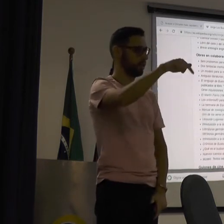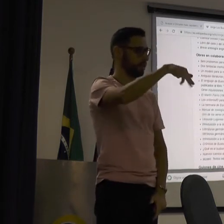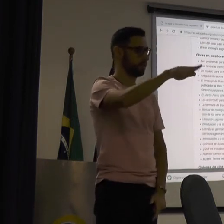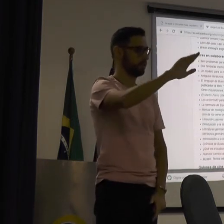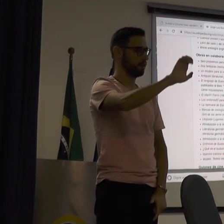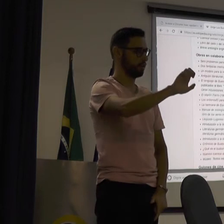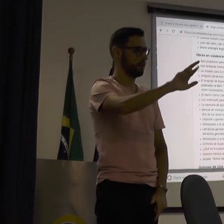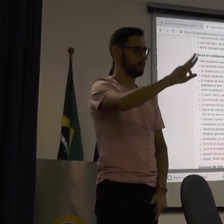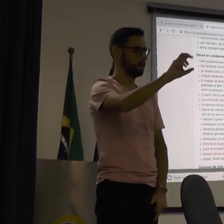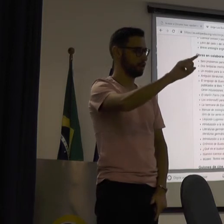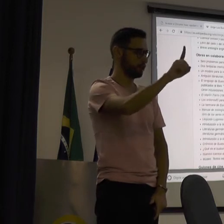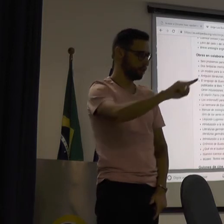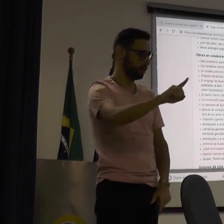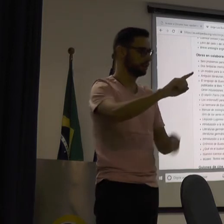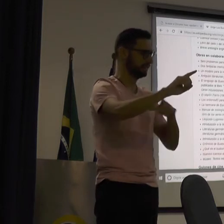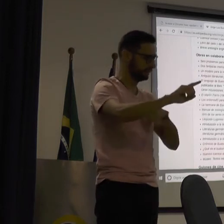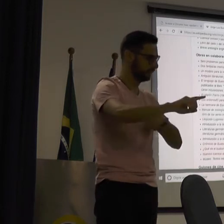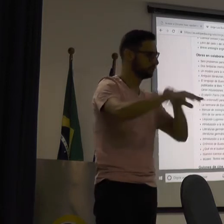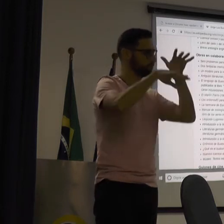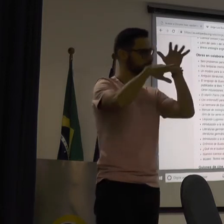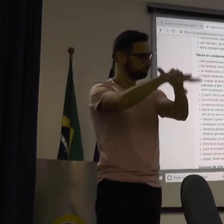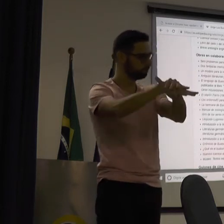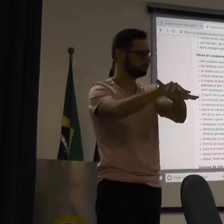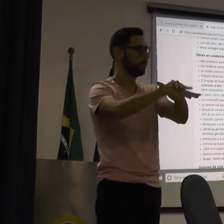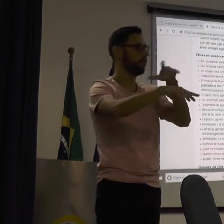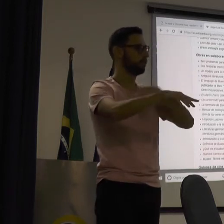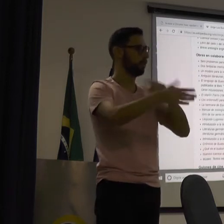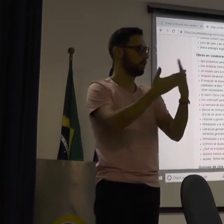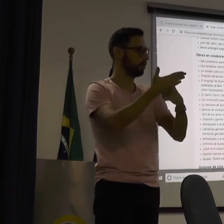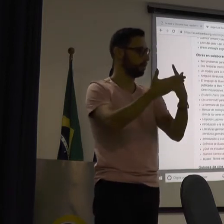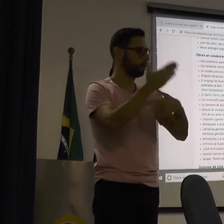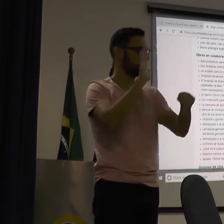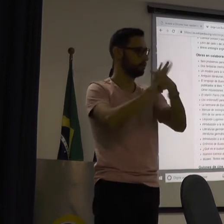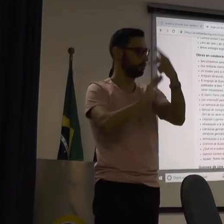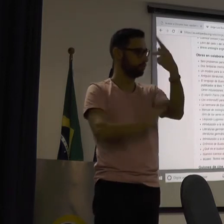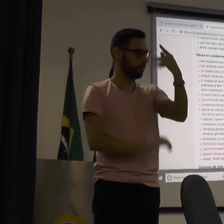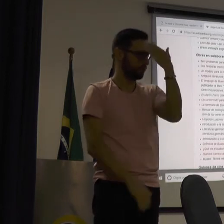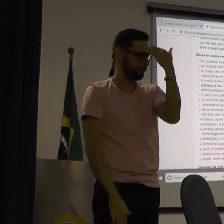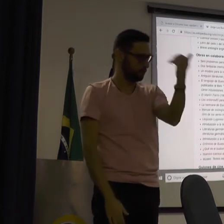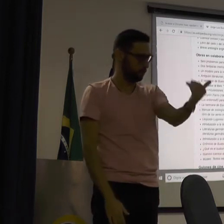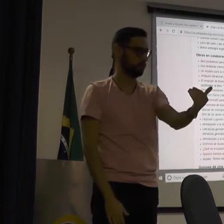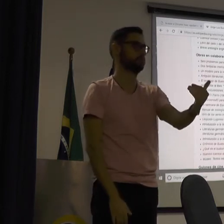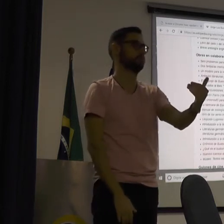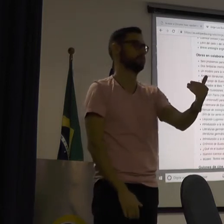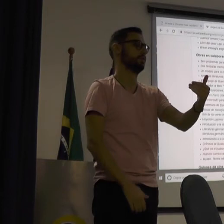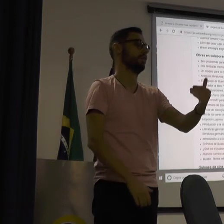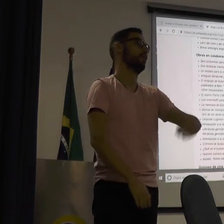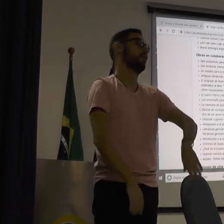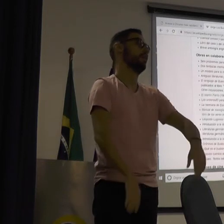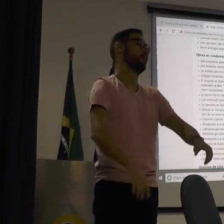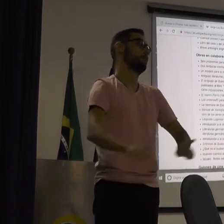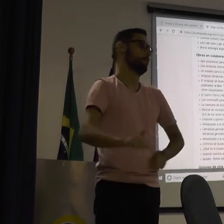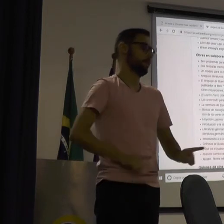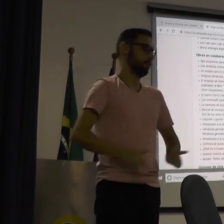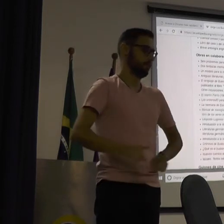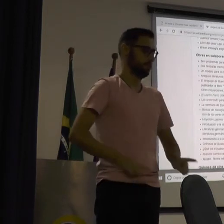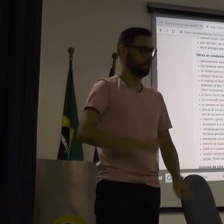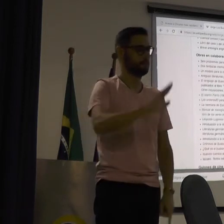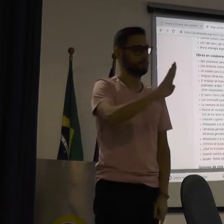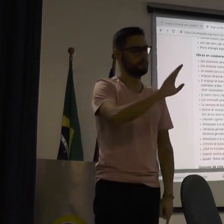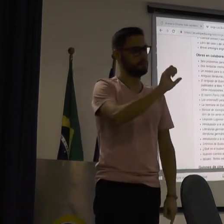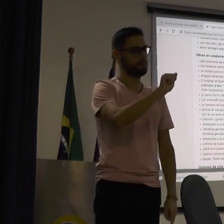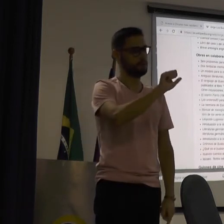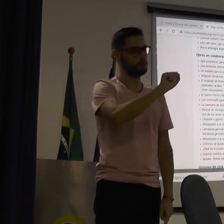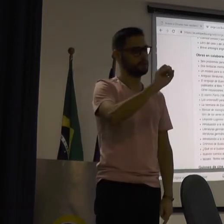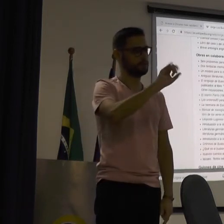conhecer, né? A polêmica que ele atacou o Primo Basílio, falando ao maior escritor da língua portuguesa naquele momento, que era o Eça de